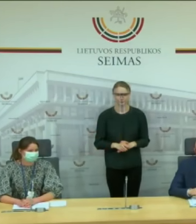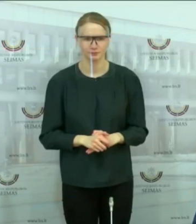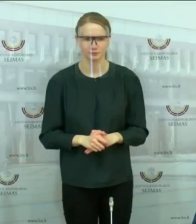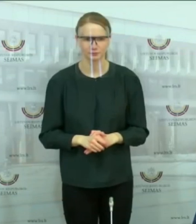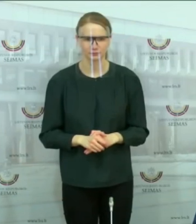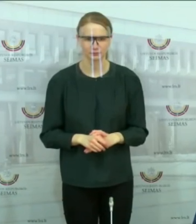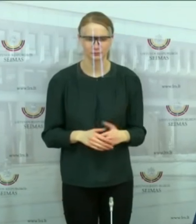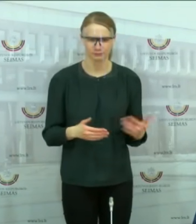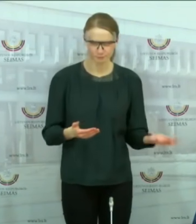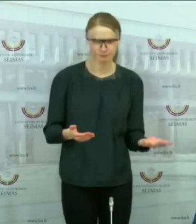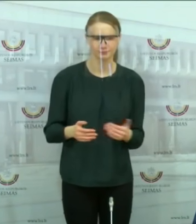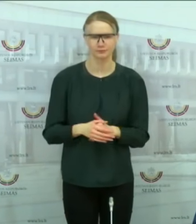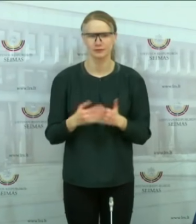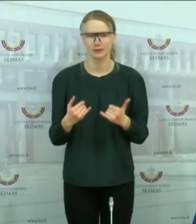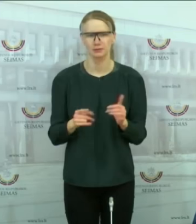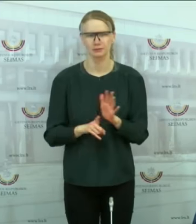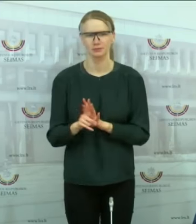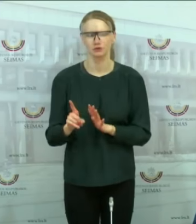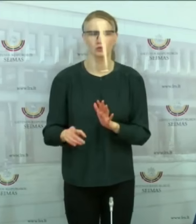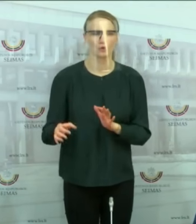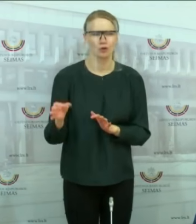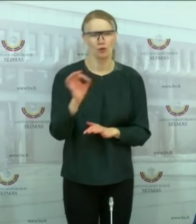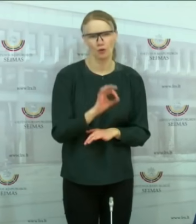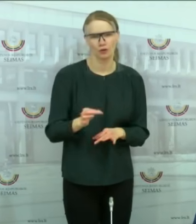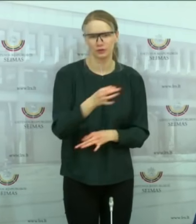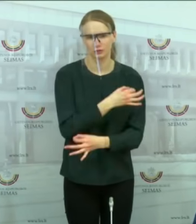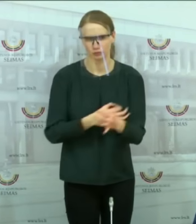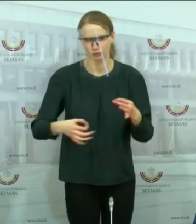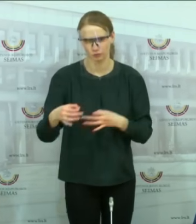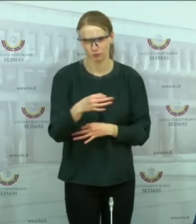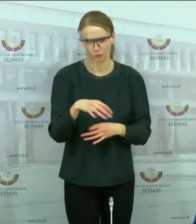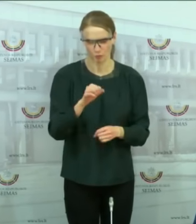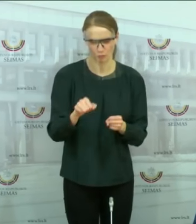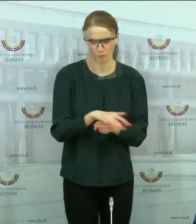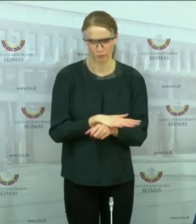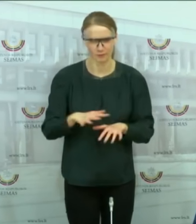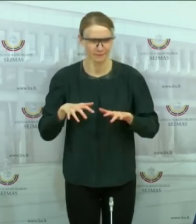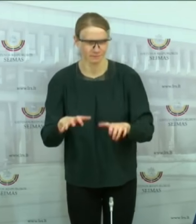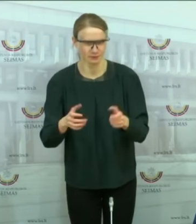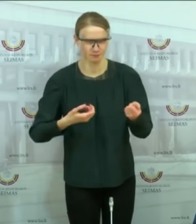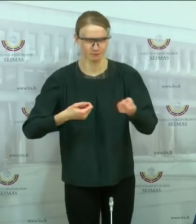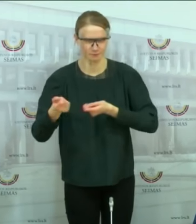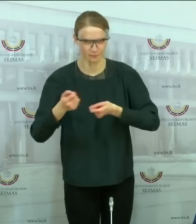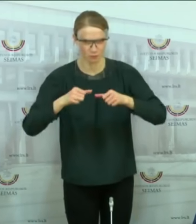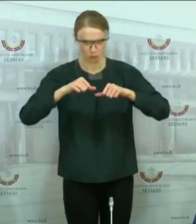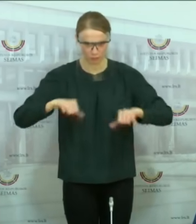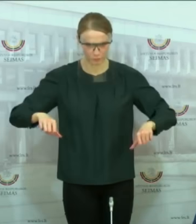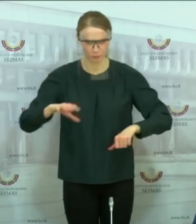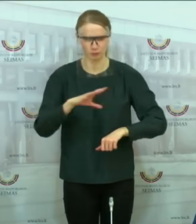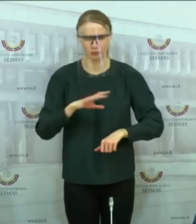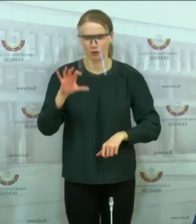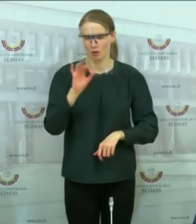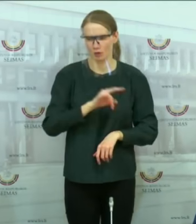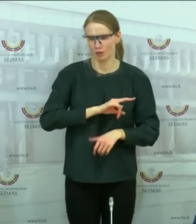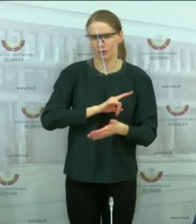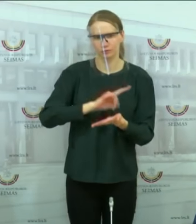Na, bent jau iš to, kokias diskusijas mes turėjom iki šiol COVID valdymo komitete, tai jeigu skrydžiai būtų